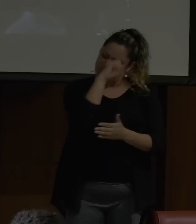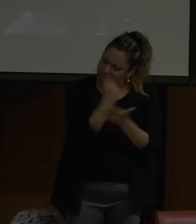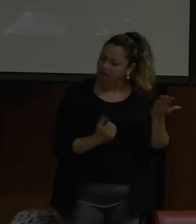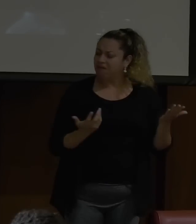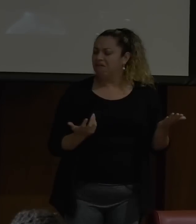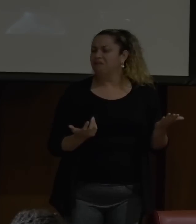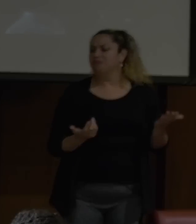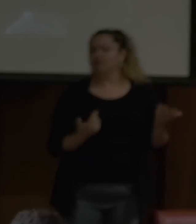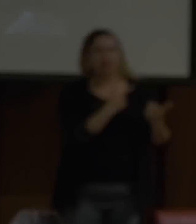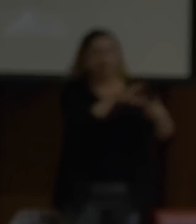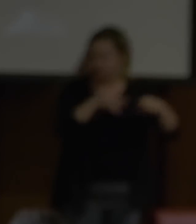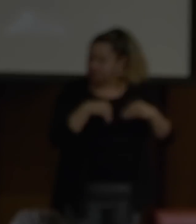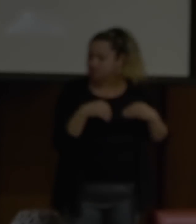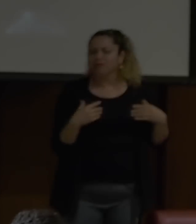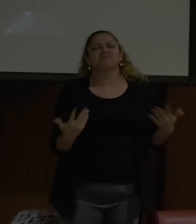No me quiso aceptar.